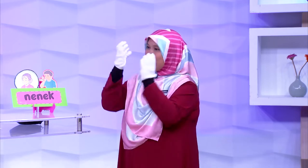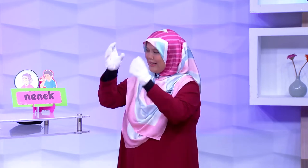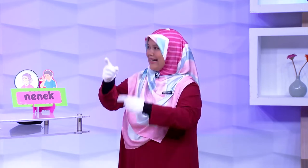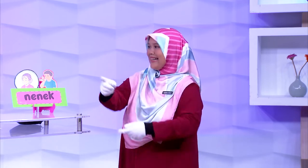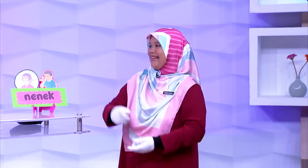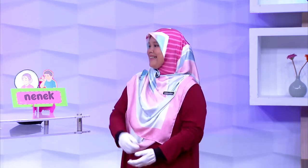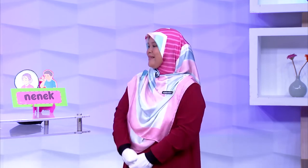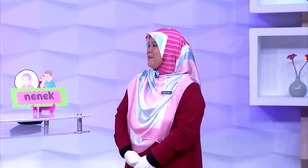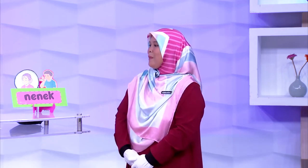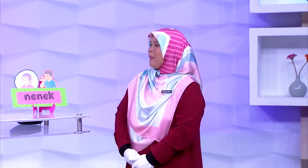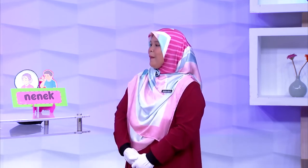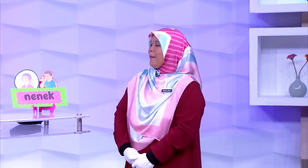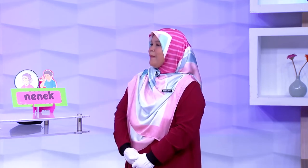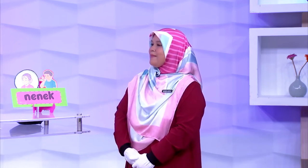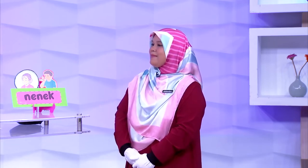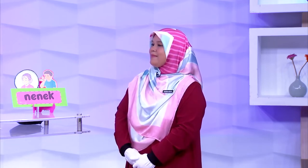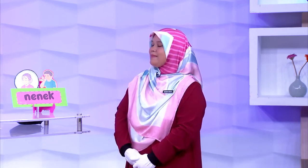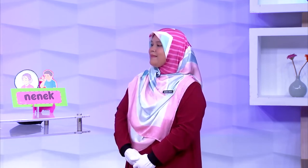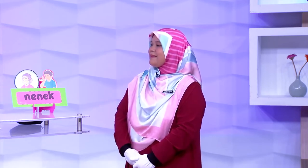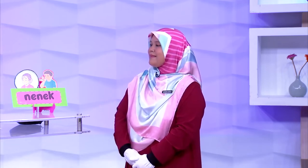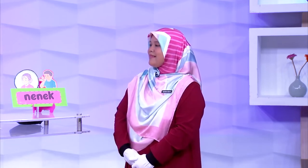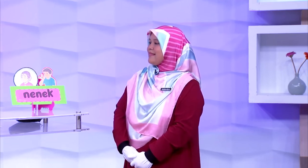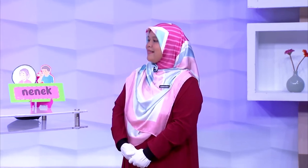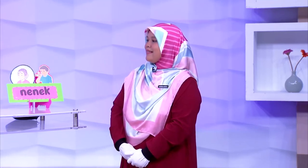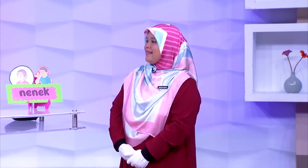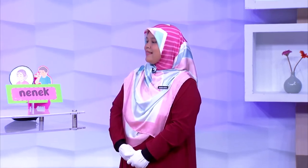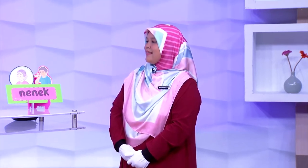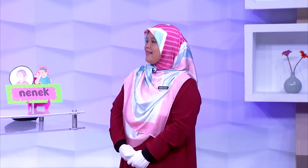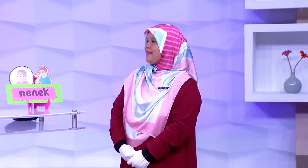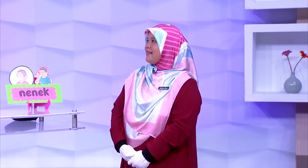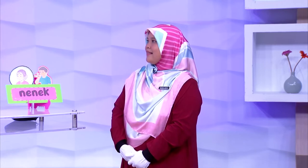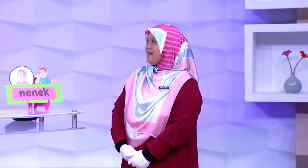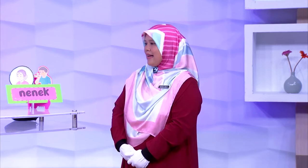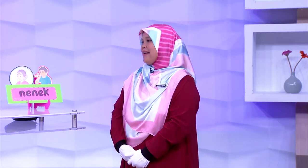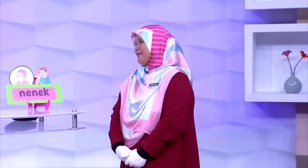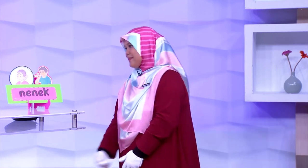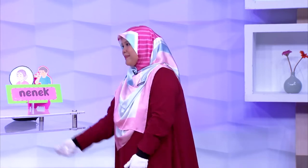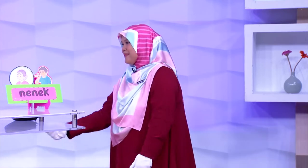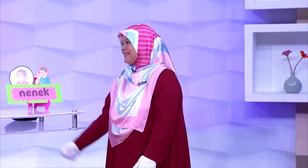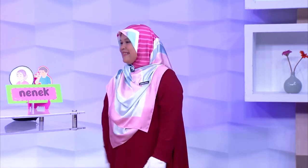zhiie baik kebuka yang my bestfriend minta lalu dulu